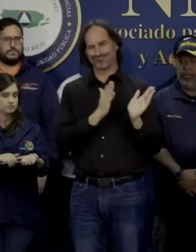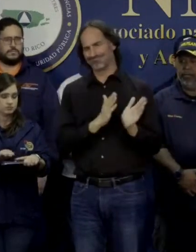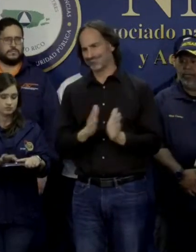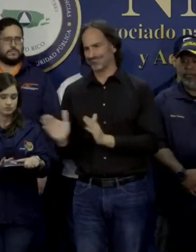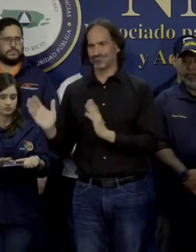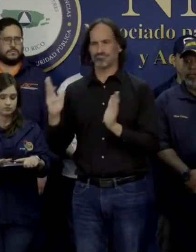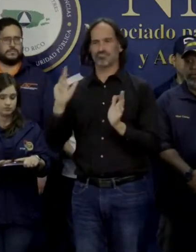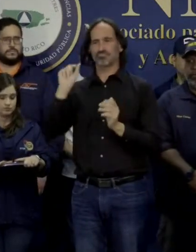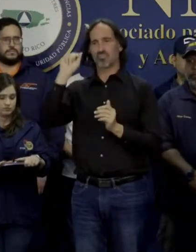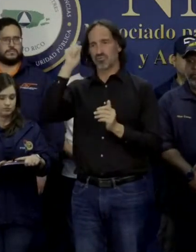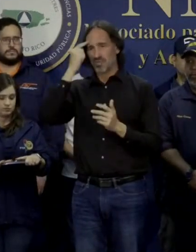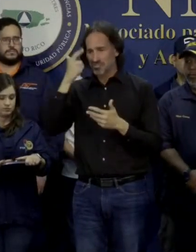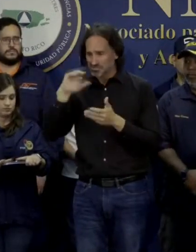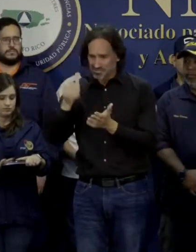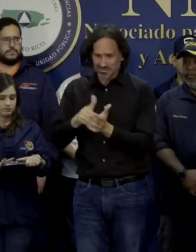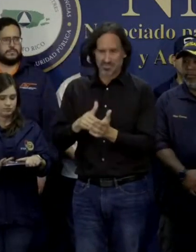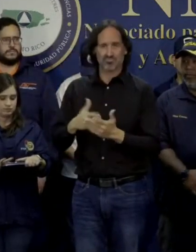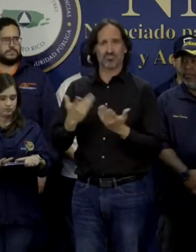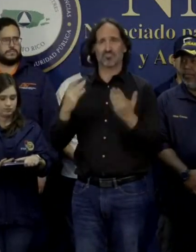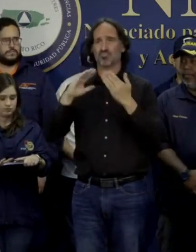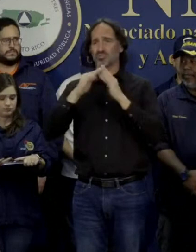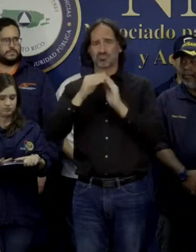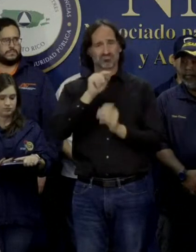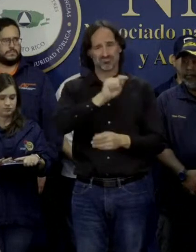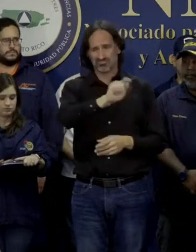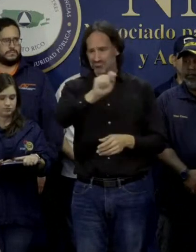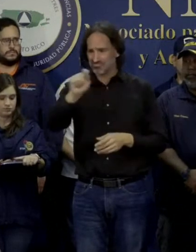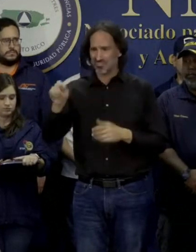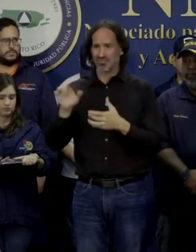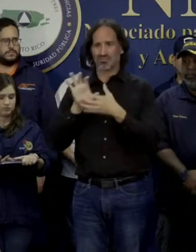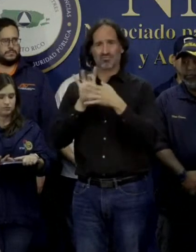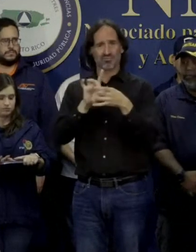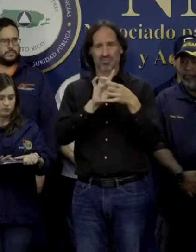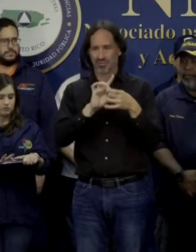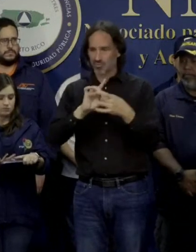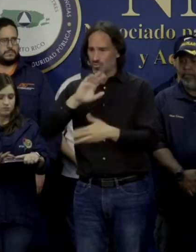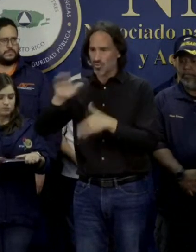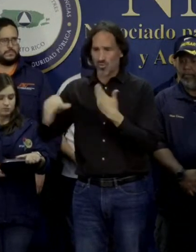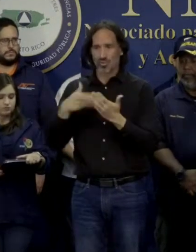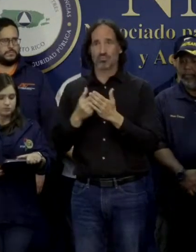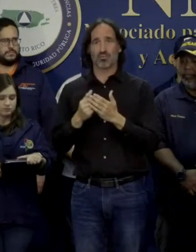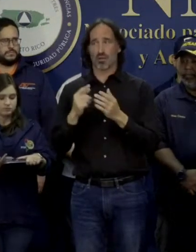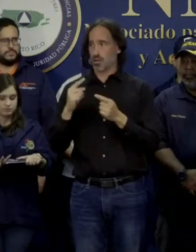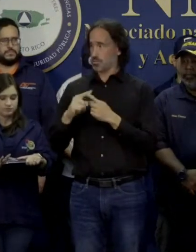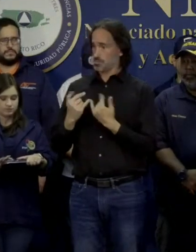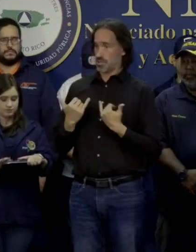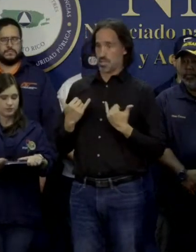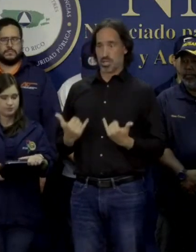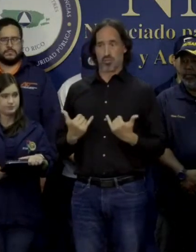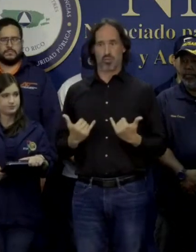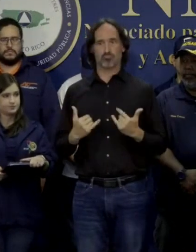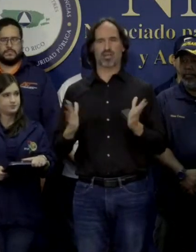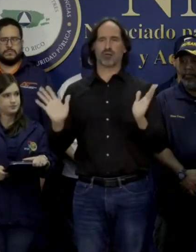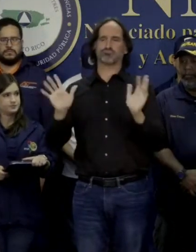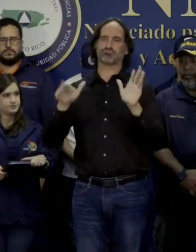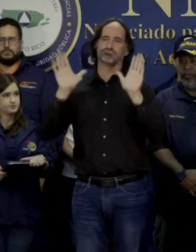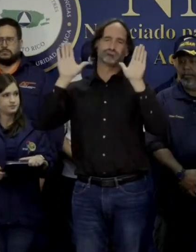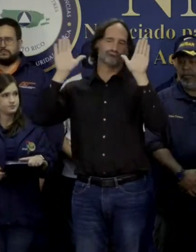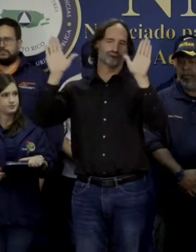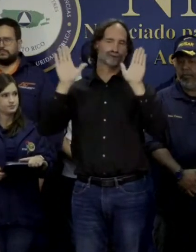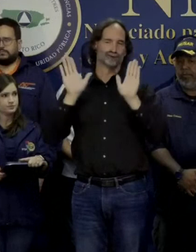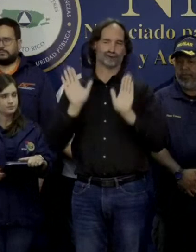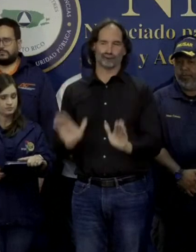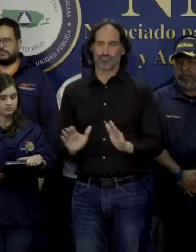pero también municipal, la coordinación aquí ha sido hasta el momento ejemplar. O sea, la comunicación